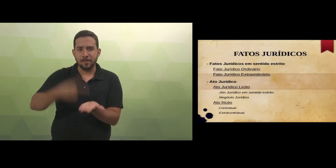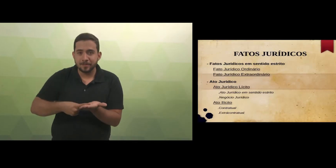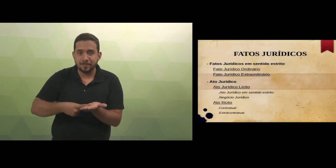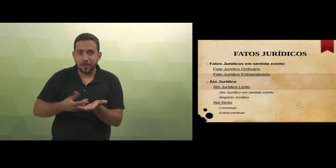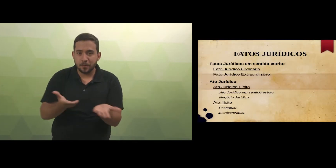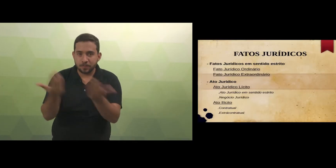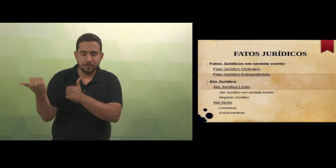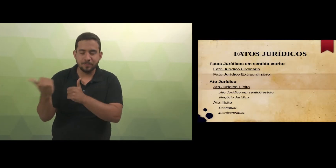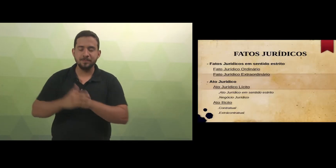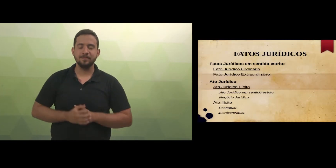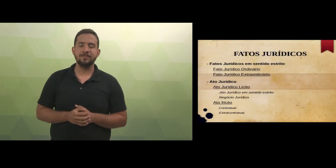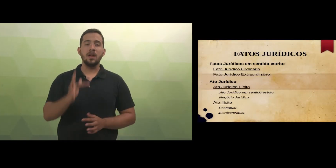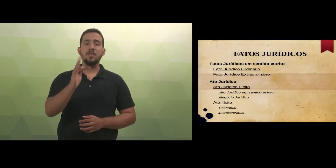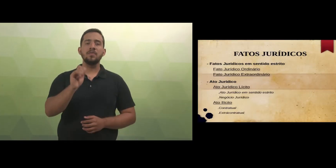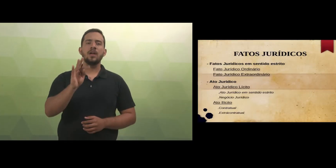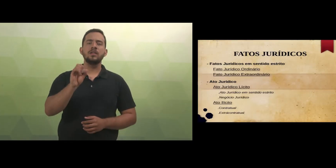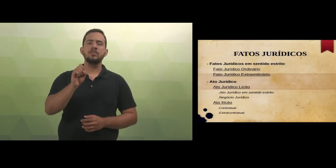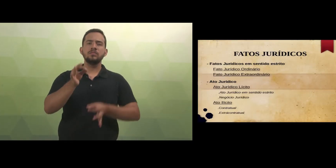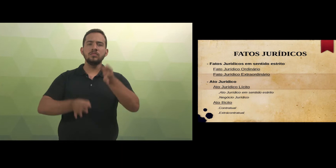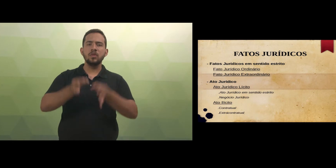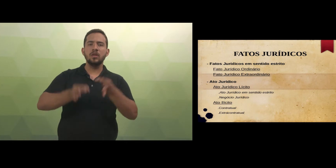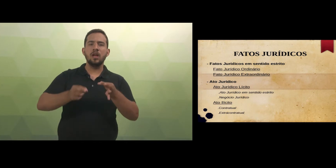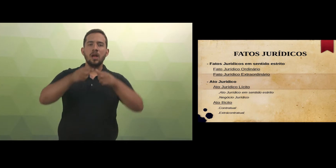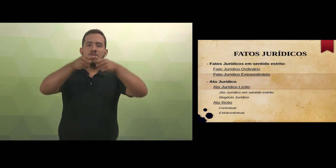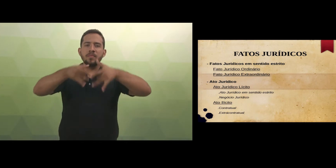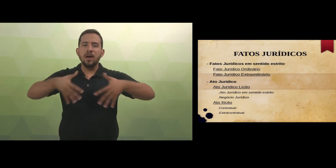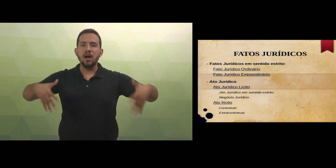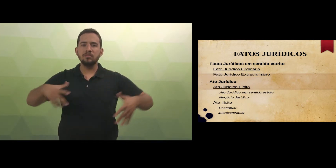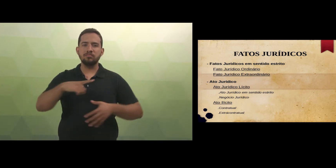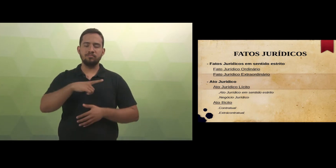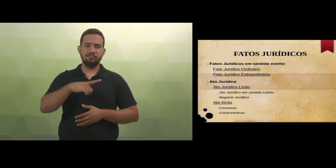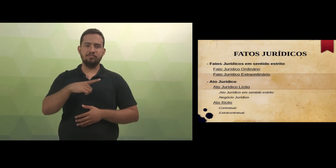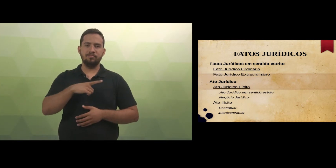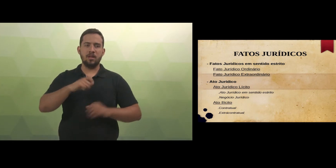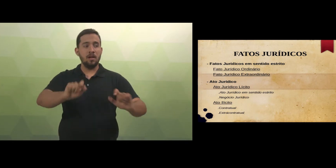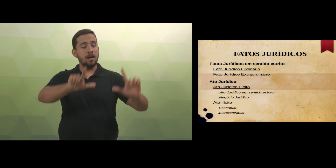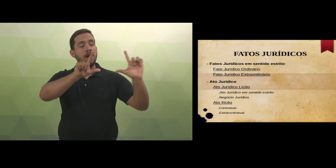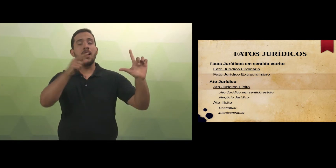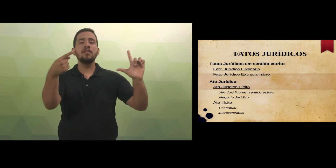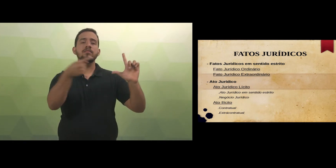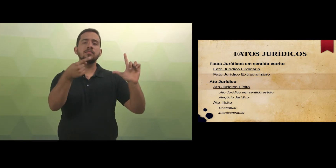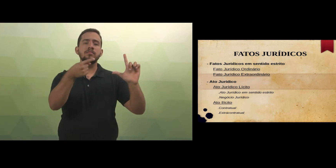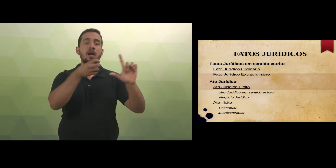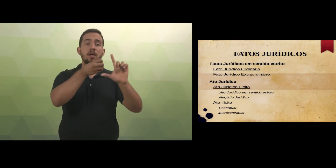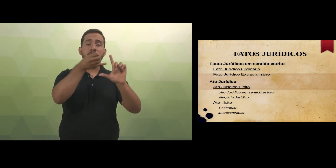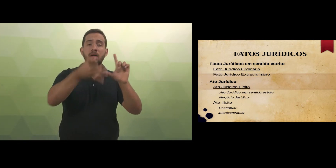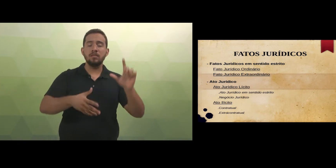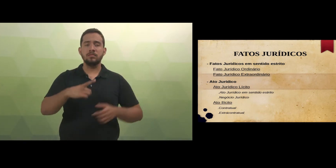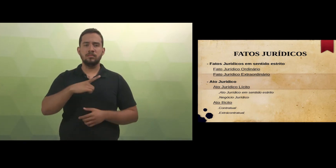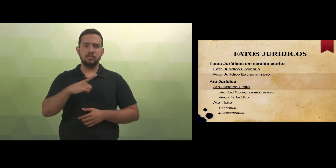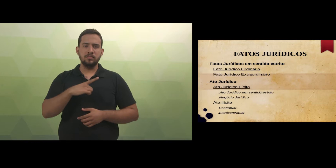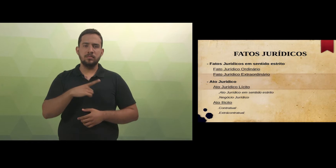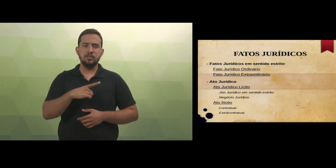Fatos jurídicos. Observamos nesse slide que os fatos jurídicos, eles se classificam em fatos jurídicos em